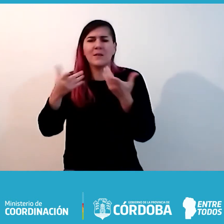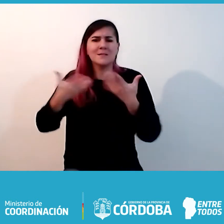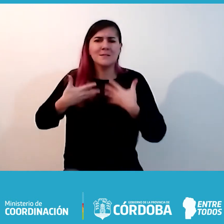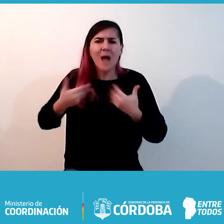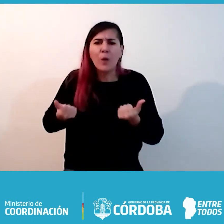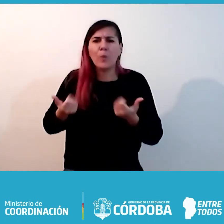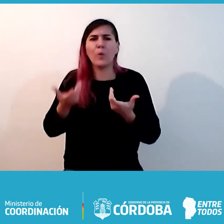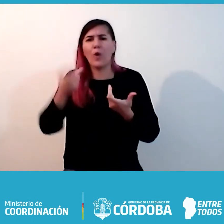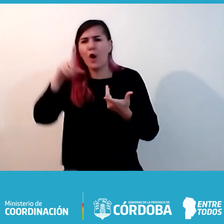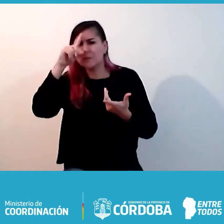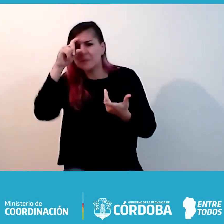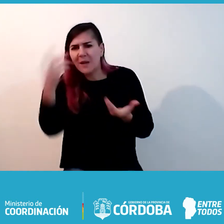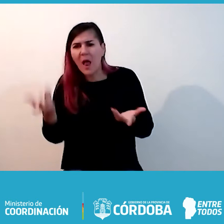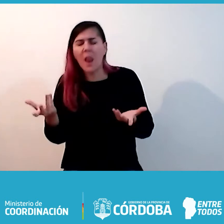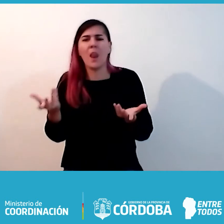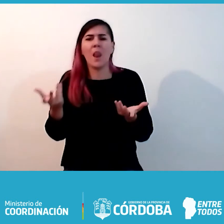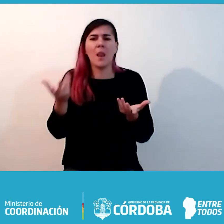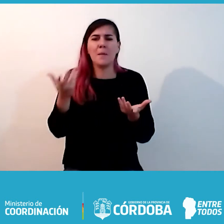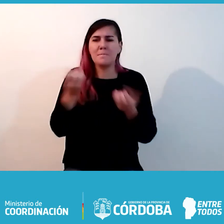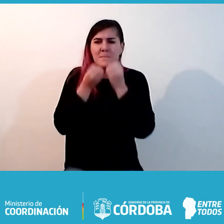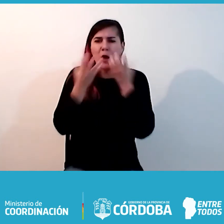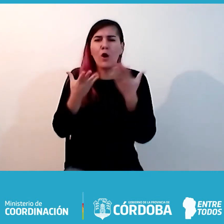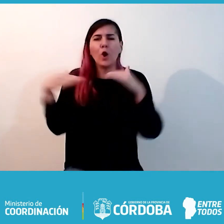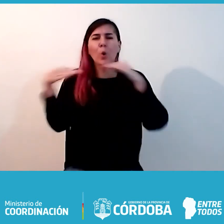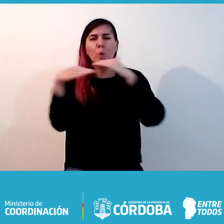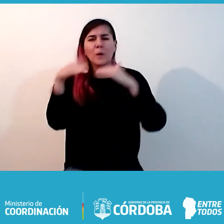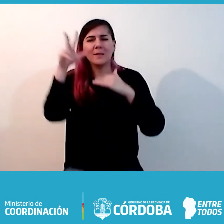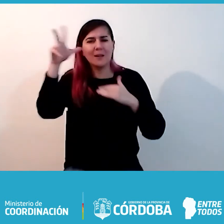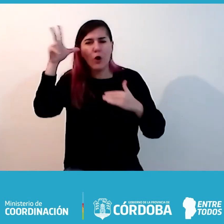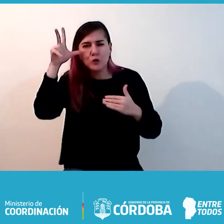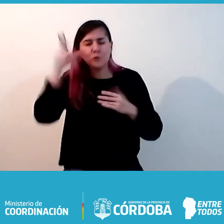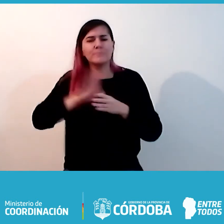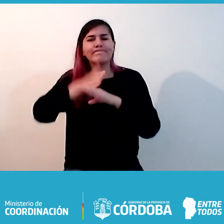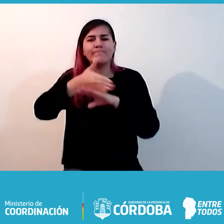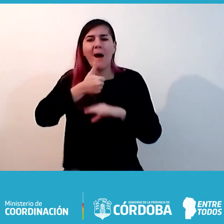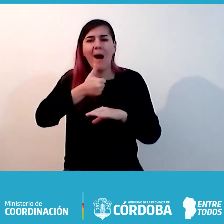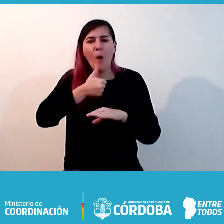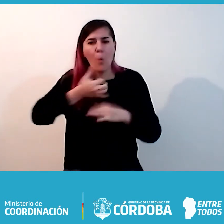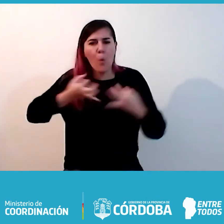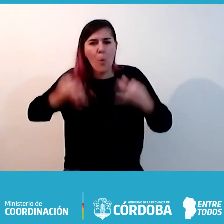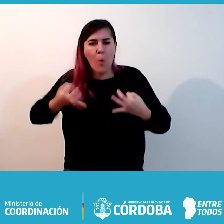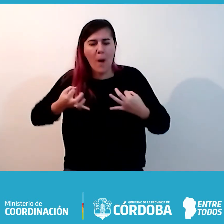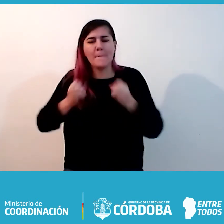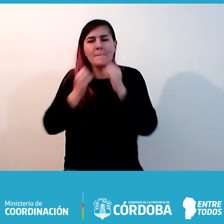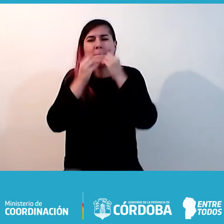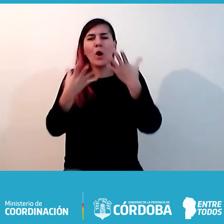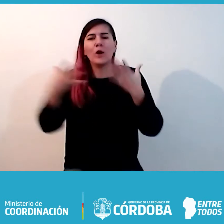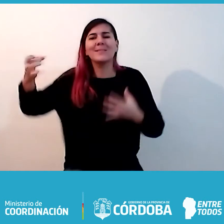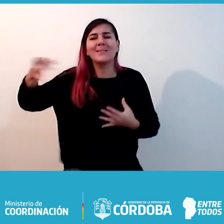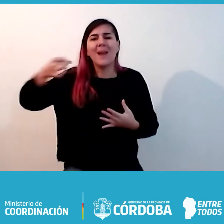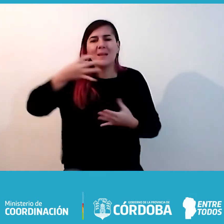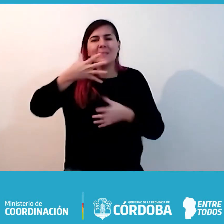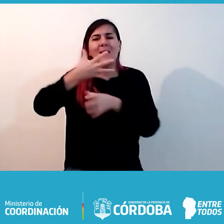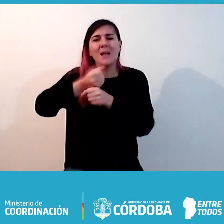hospitales, mejoras en la Ruta 38 y el acceso al agua potable, mejoras en el tren y en el transporte público